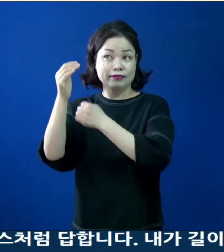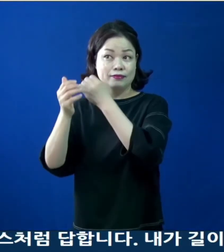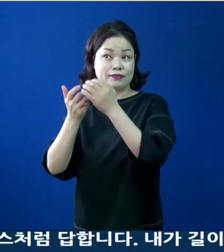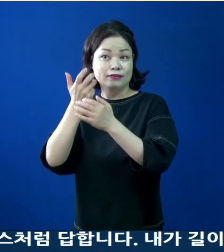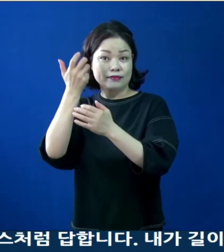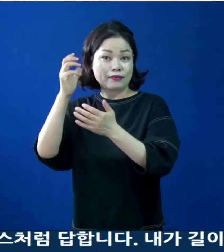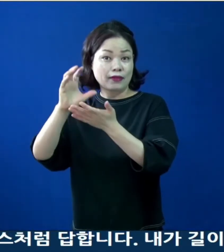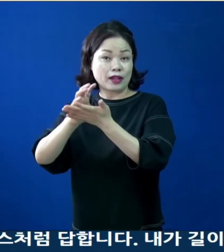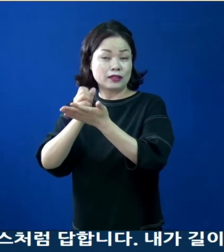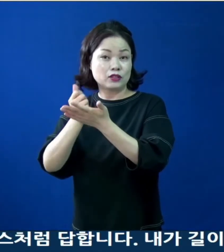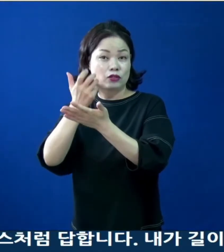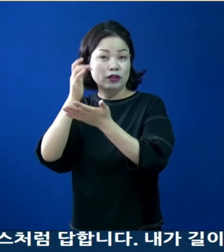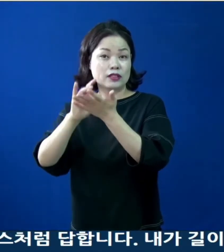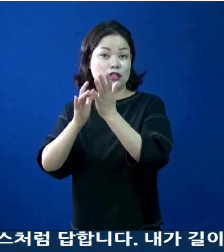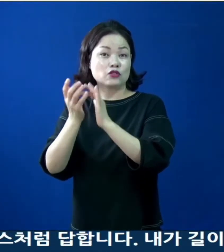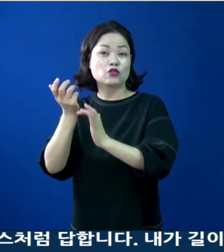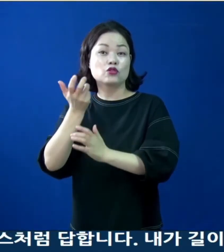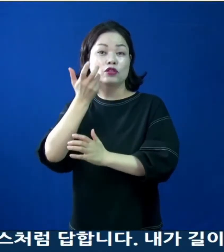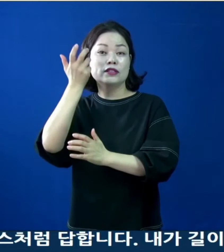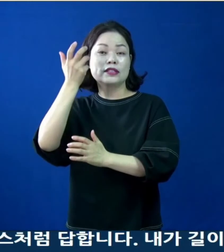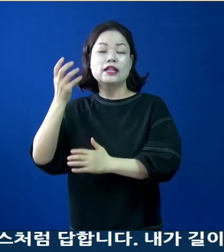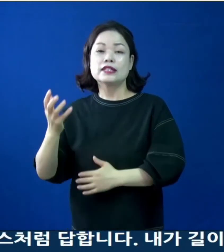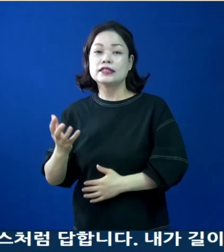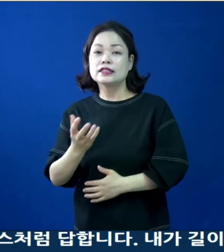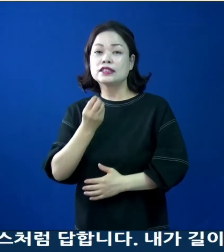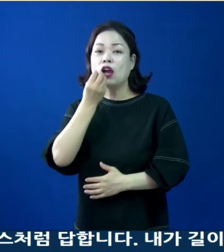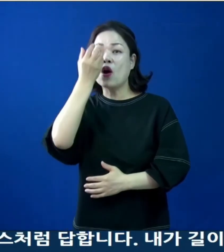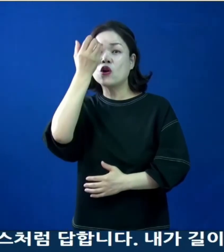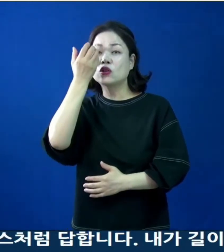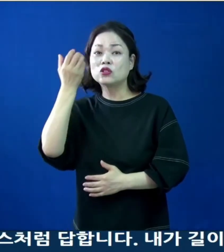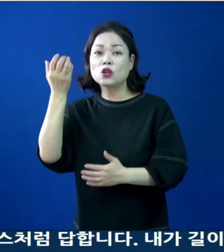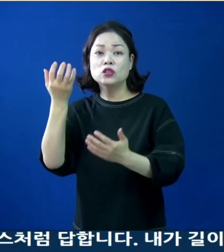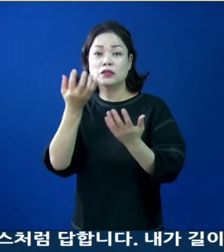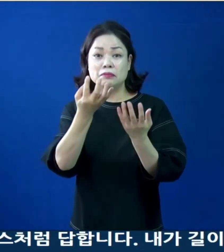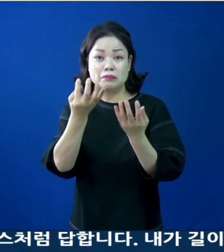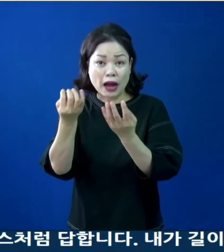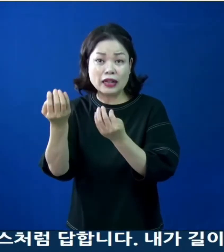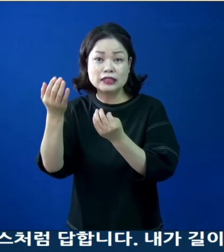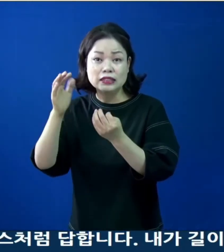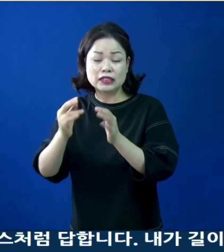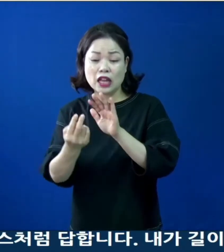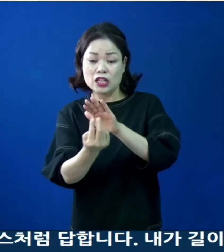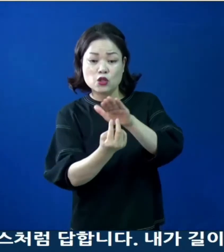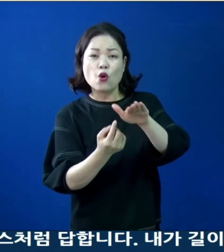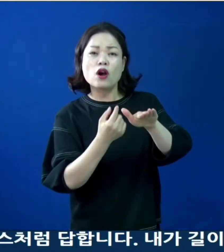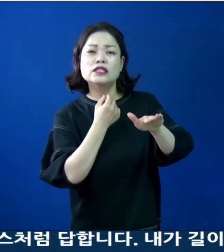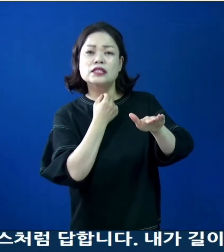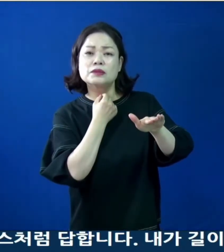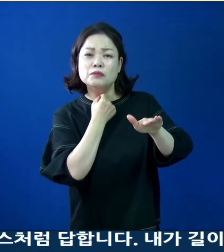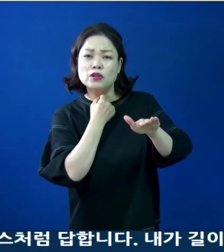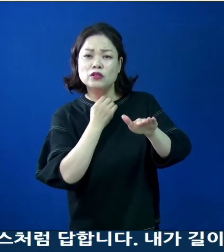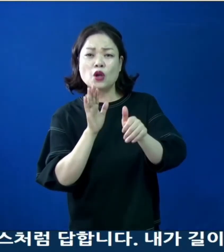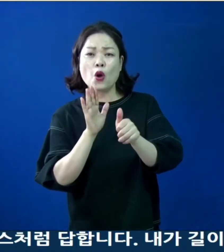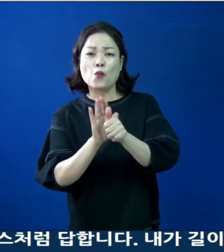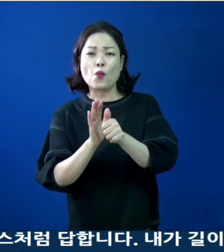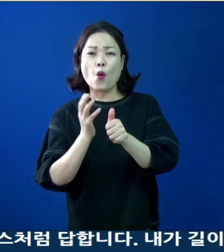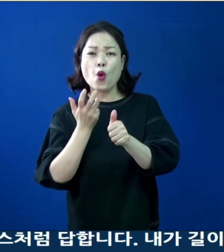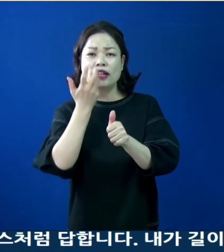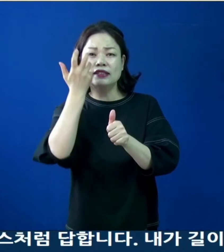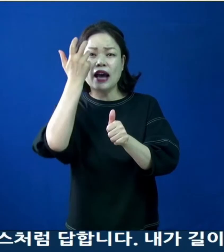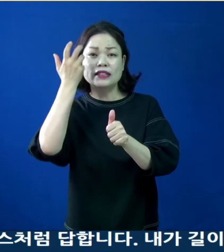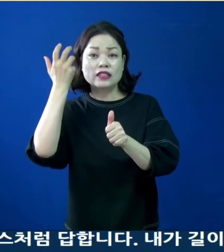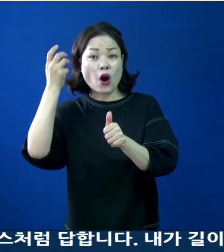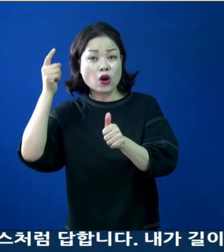영, 그리스도의 영, 예수의 영, 성령 이런 얘기가 참 많은데 요한이 말하고 싶은 보혜사 성령 하나님의